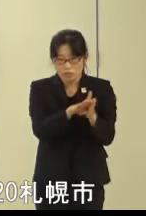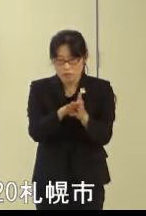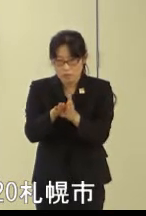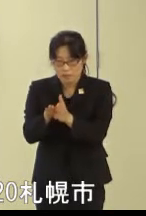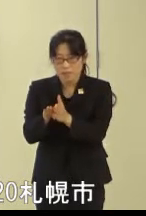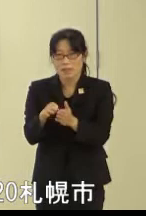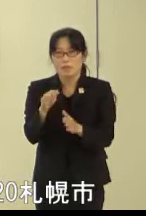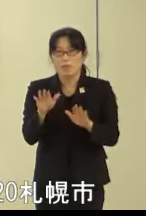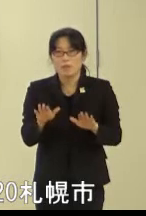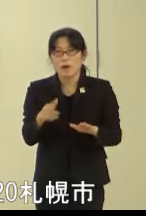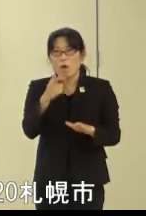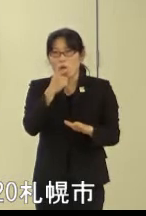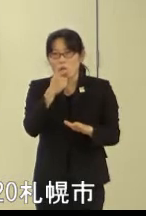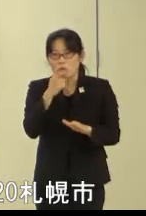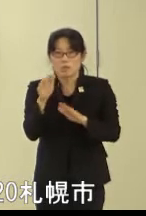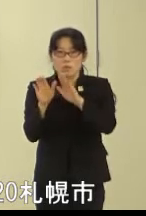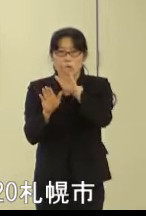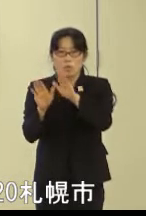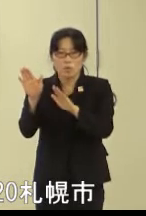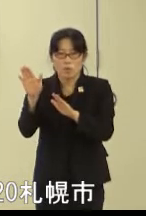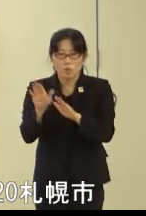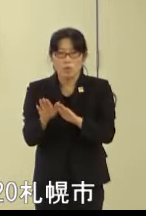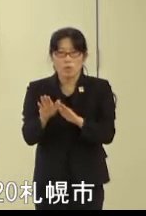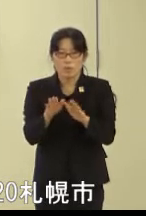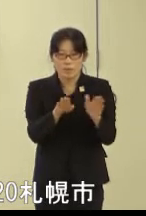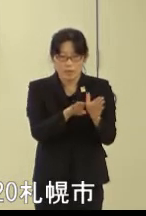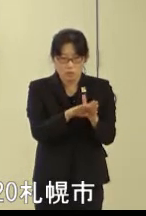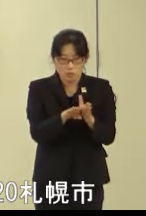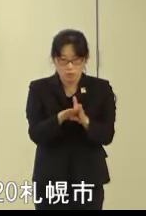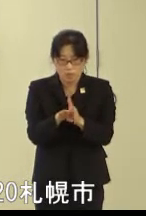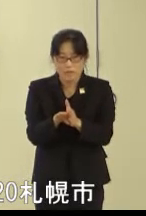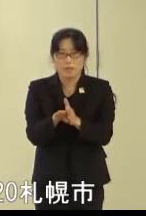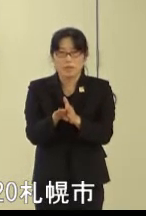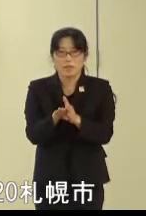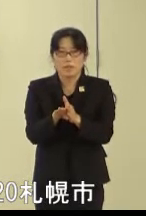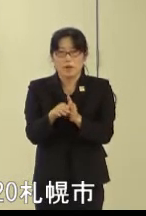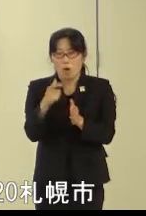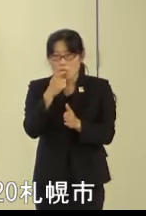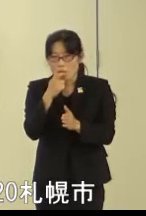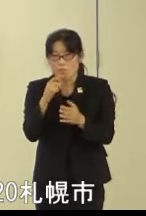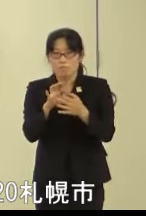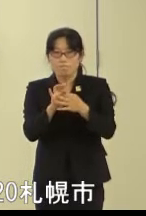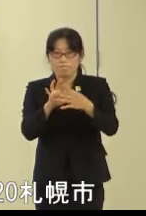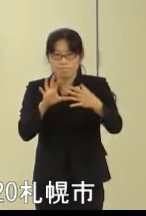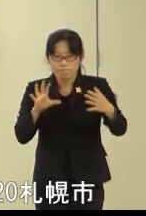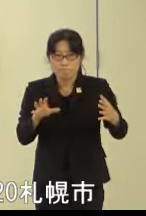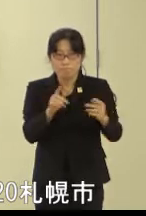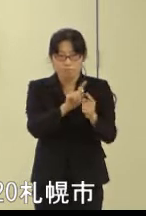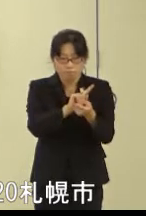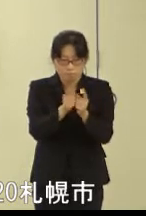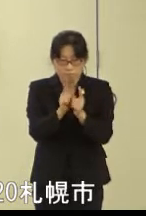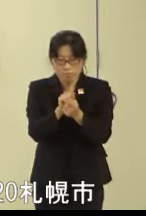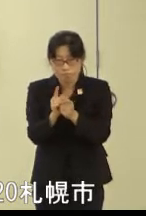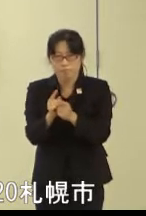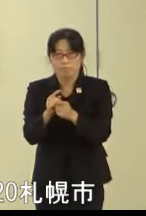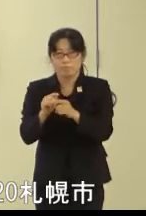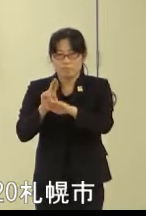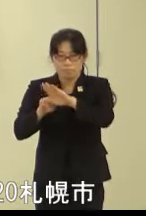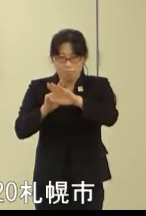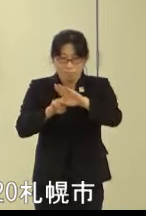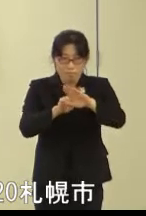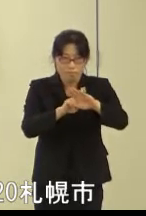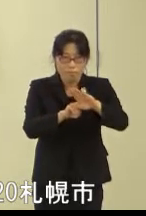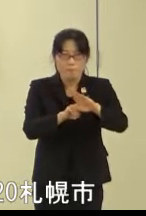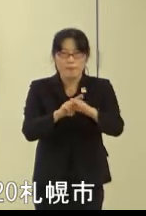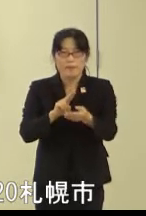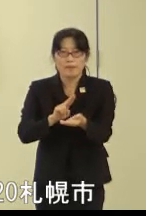本の状況についても休日お盆休み問わずご対応医療機関の皆様にはいただい